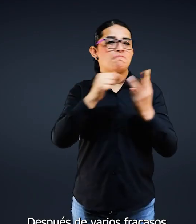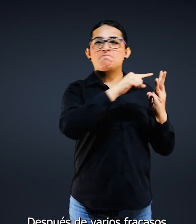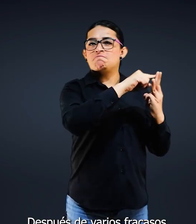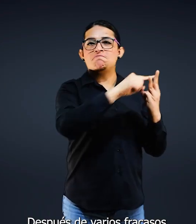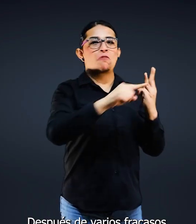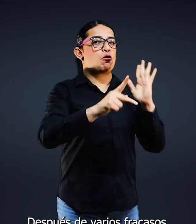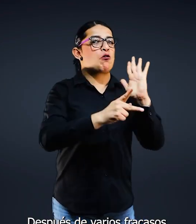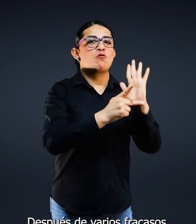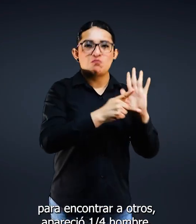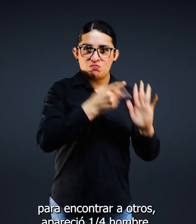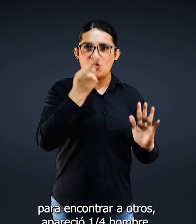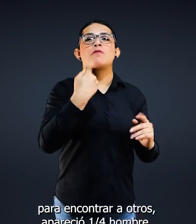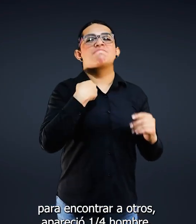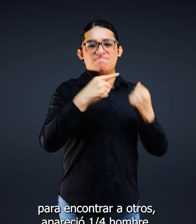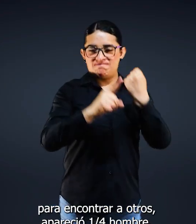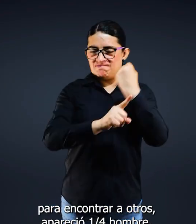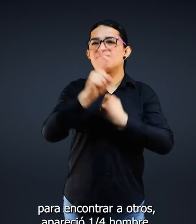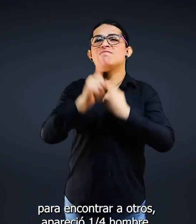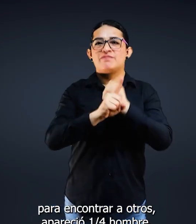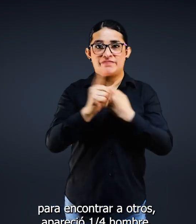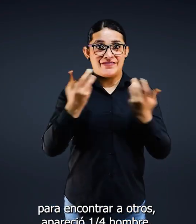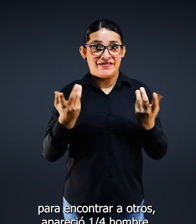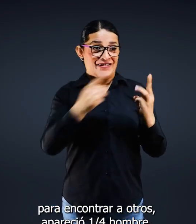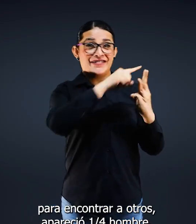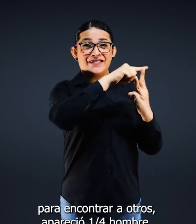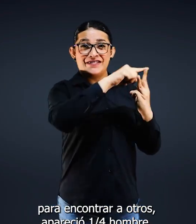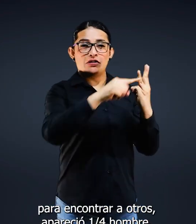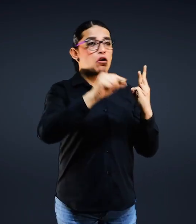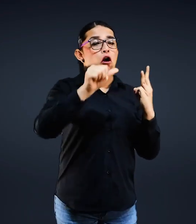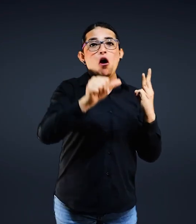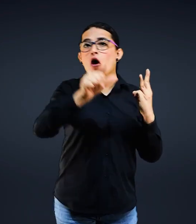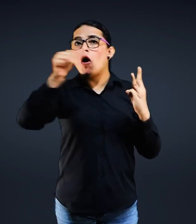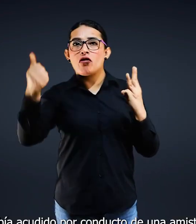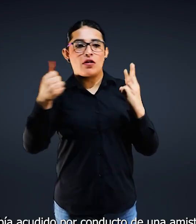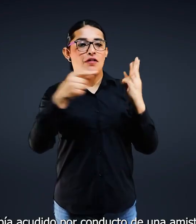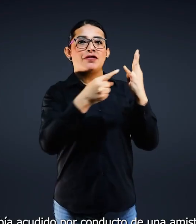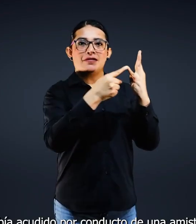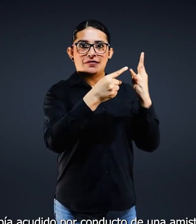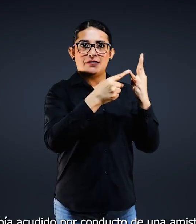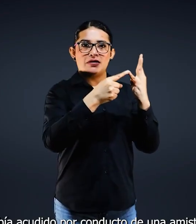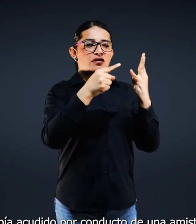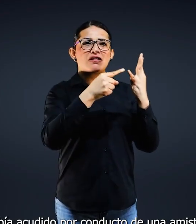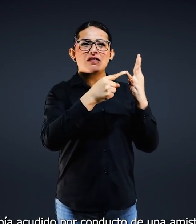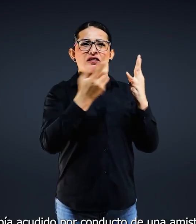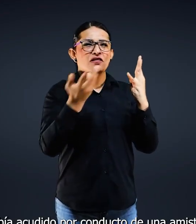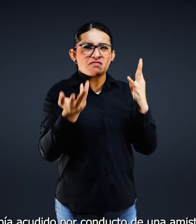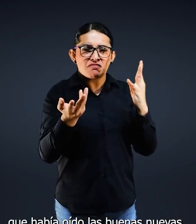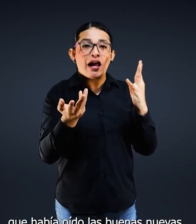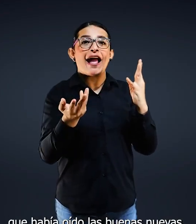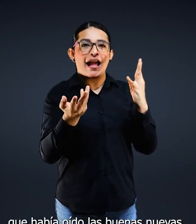Después de varios fracasos para encontrar a otros, apareció un cuarto hombre. Había acudido por conducto de una amistad que había oído